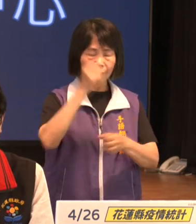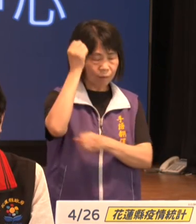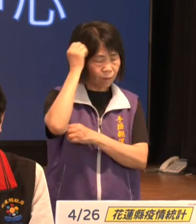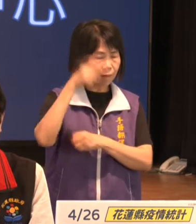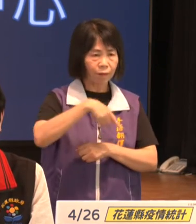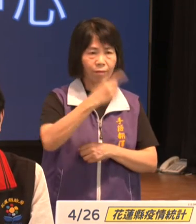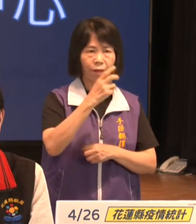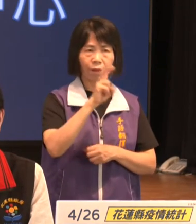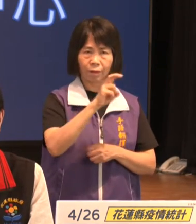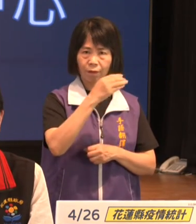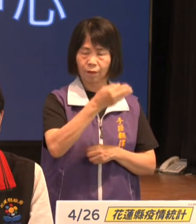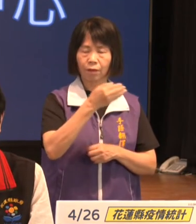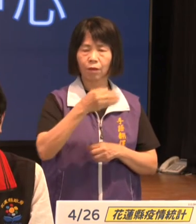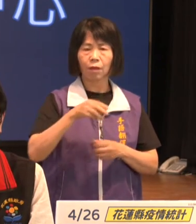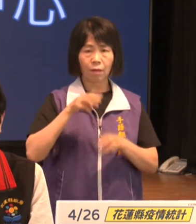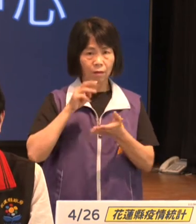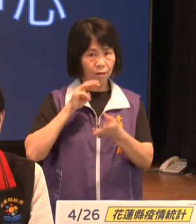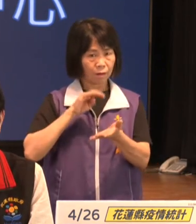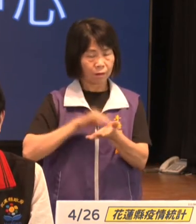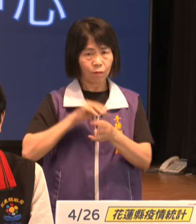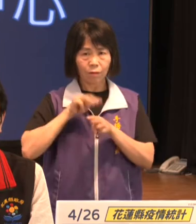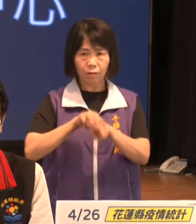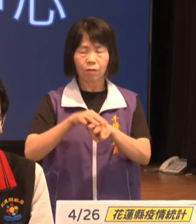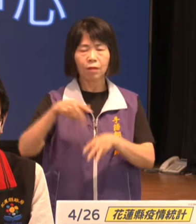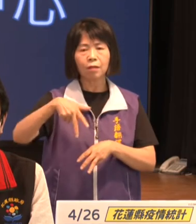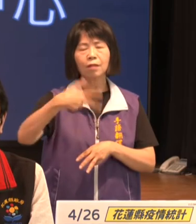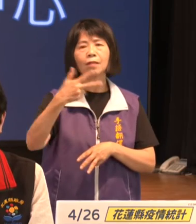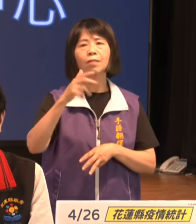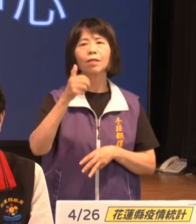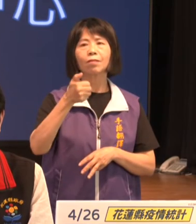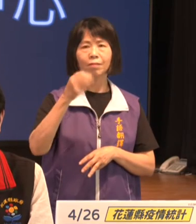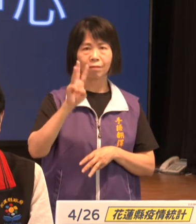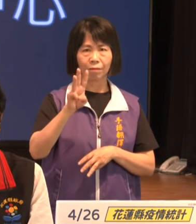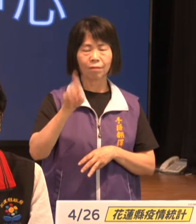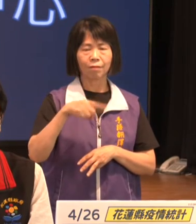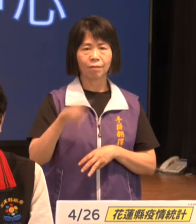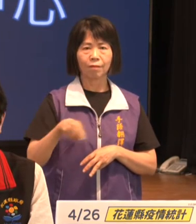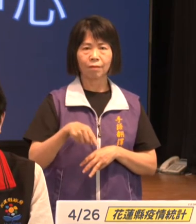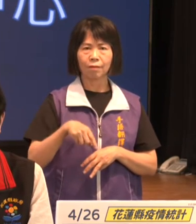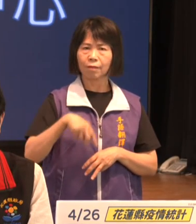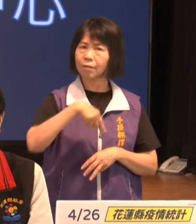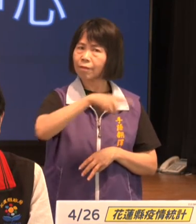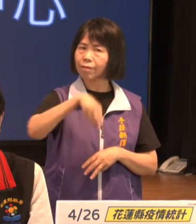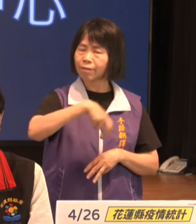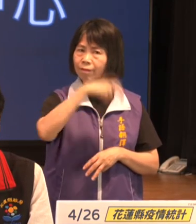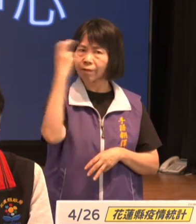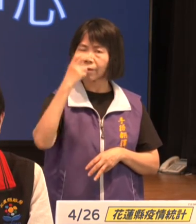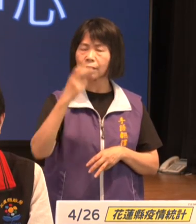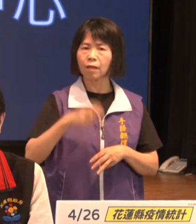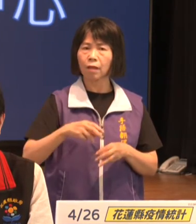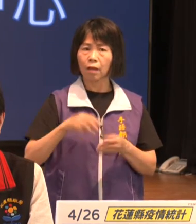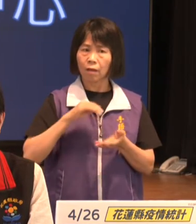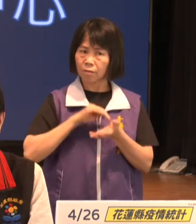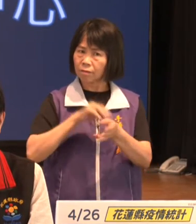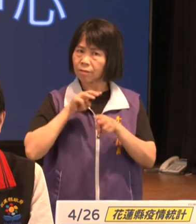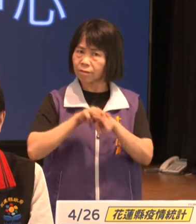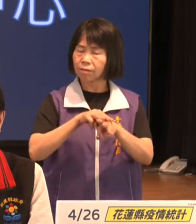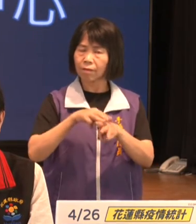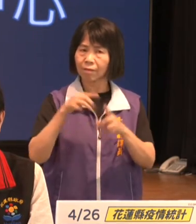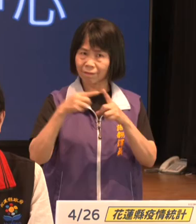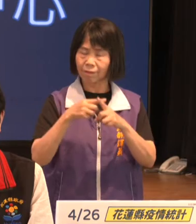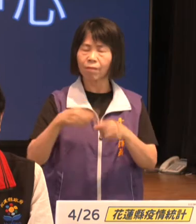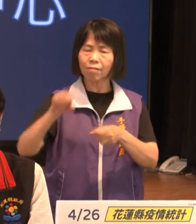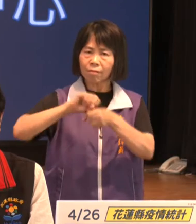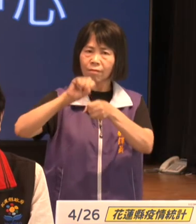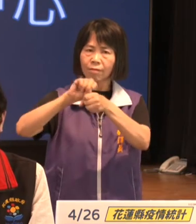出院有753人所以各位可以发现到，我们出院的人数其实不断的累积而增加那目